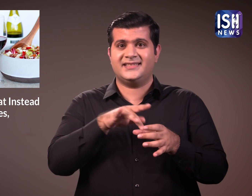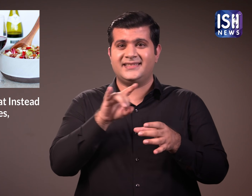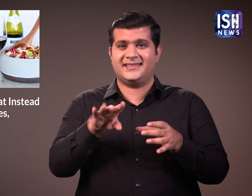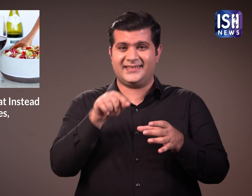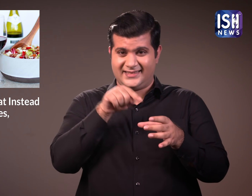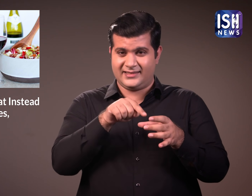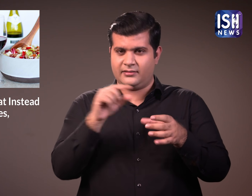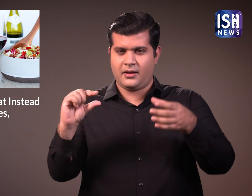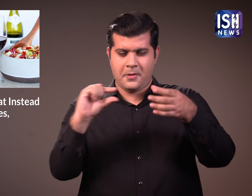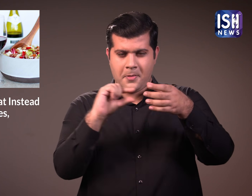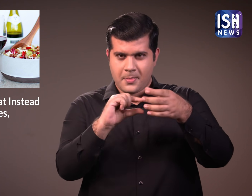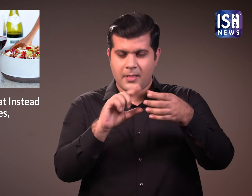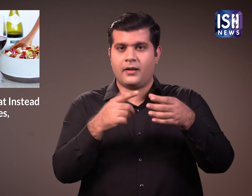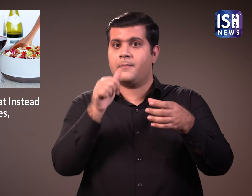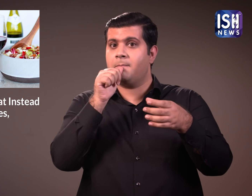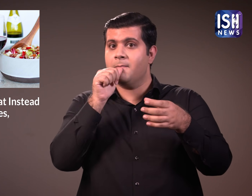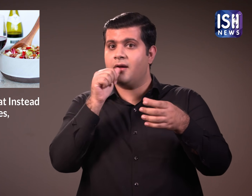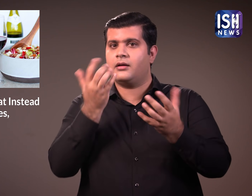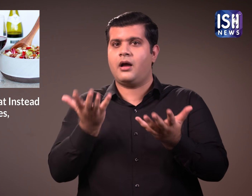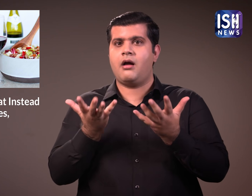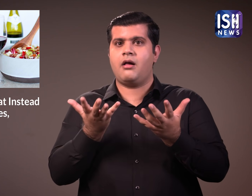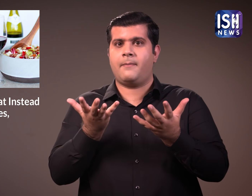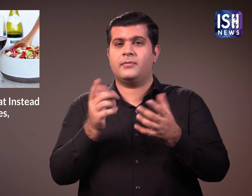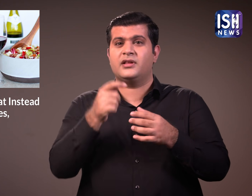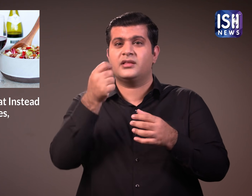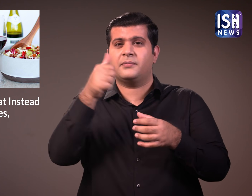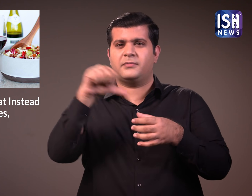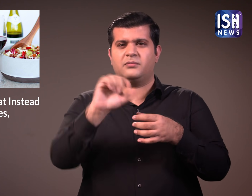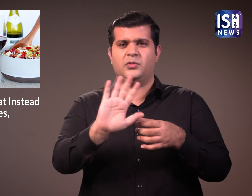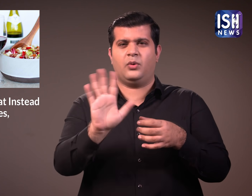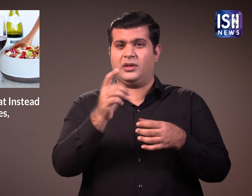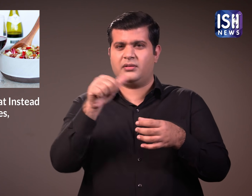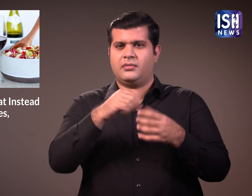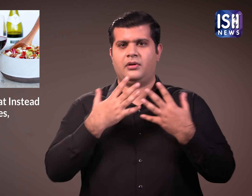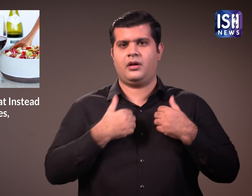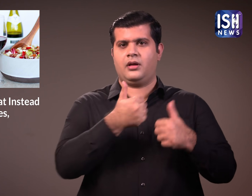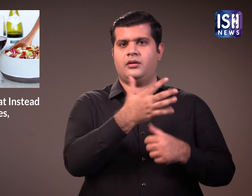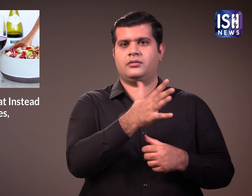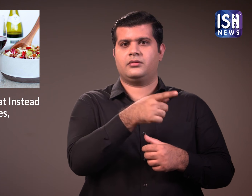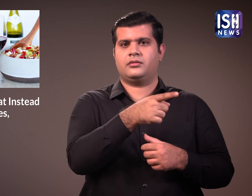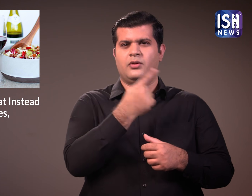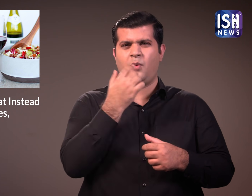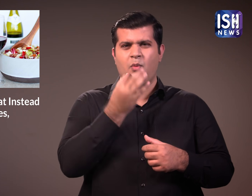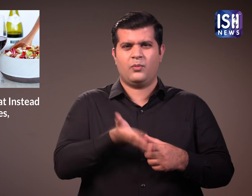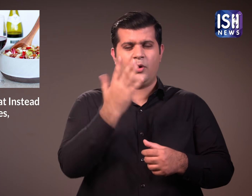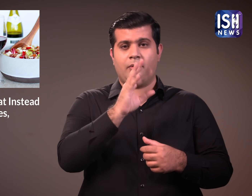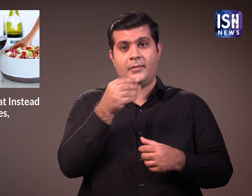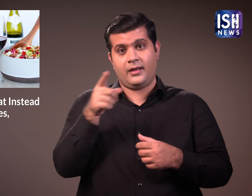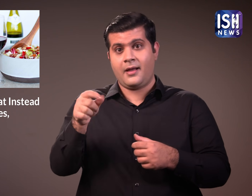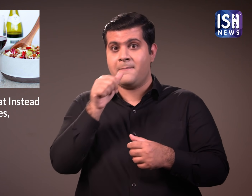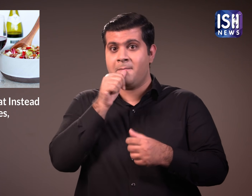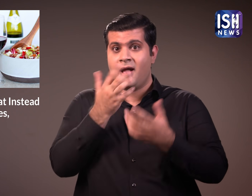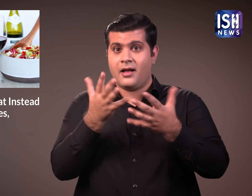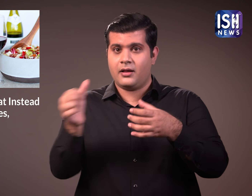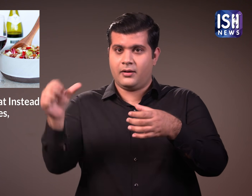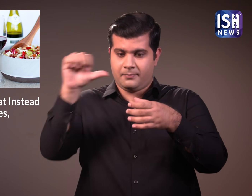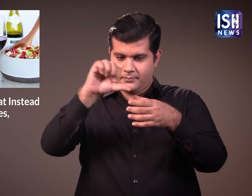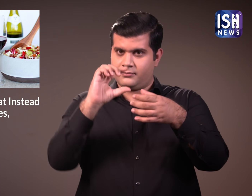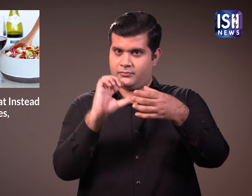या फिजी पैई के बजाए गर्म पानी के साथ कुछ विस्की का प्रयास करें क्योंकि उनमें बहुत अधिक चीनी होती है। गर्म